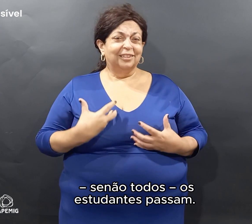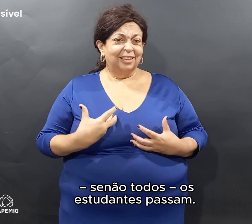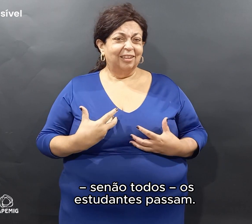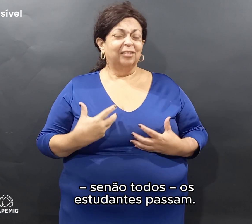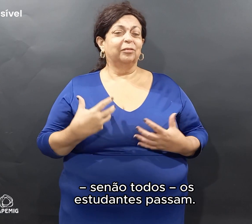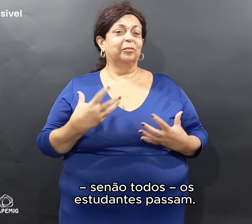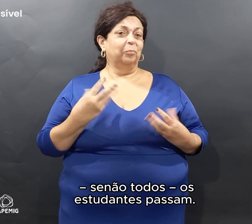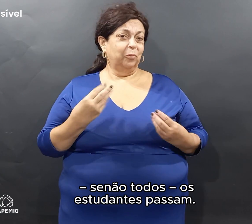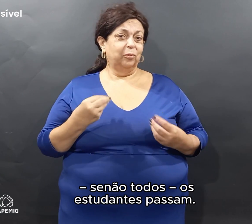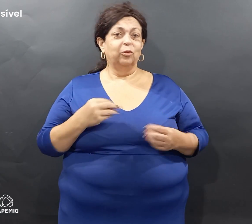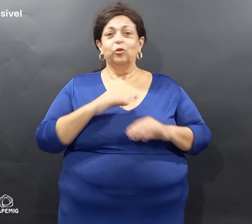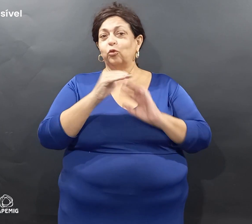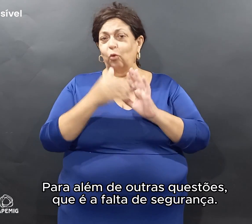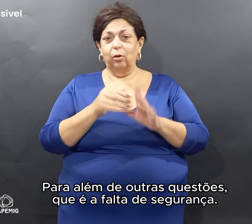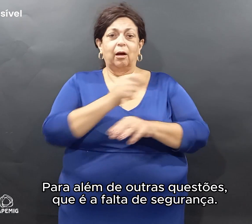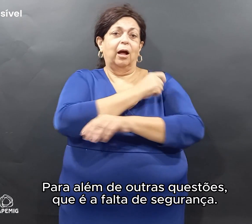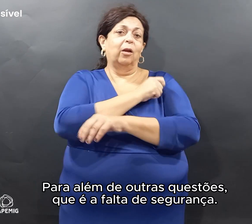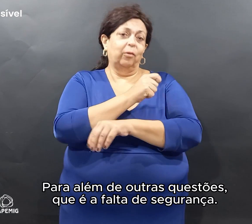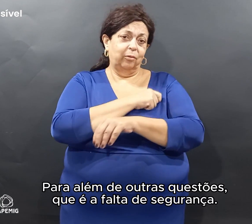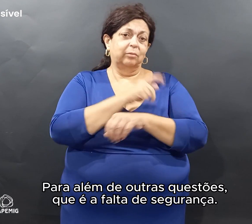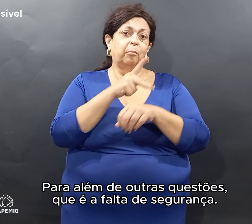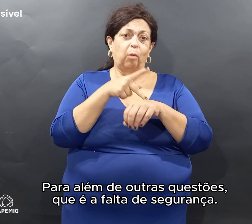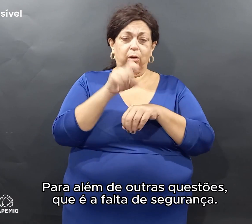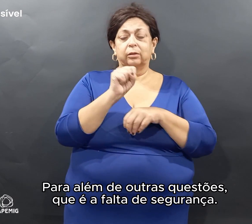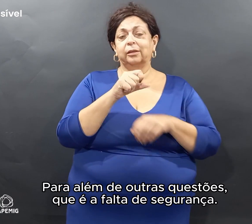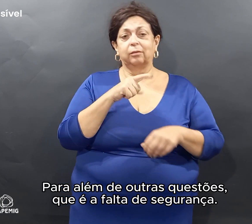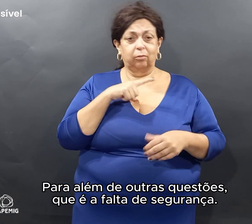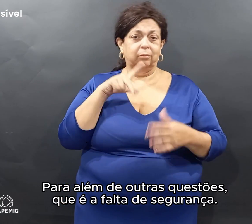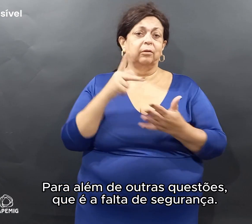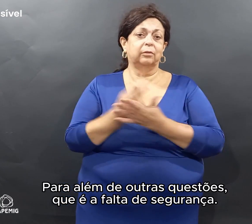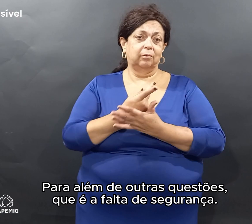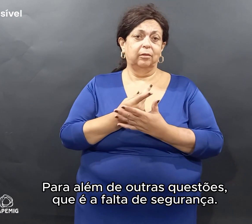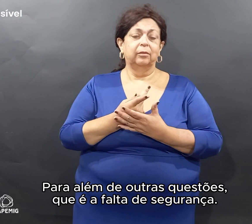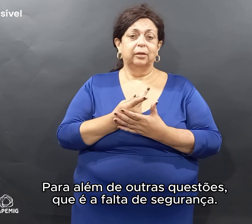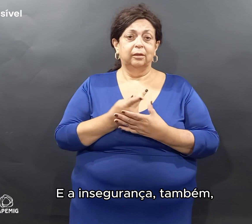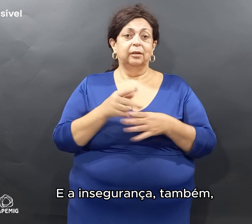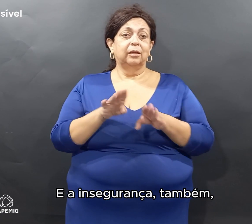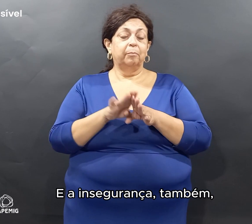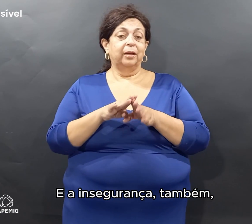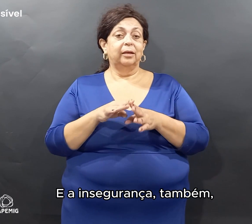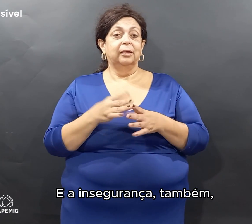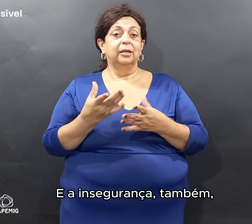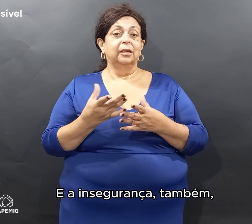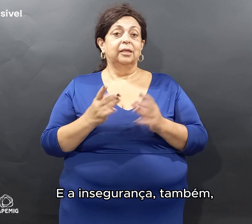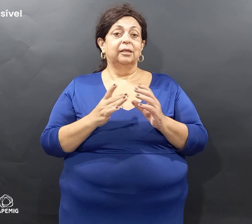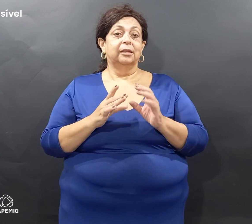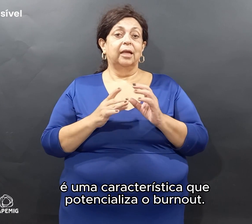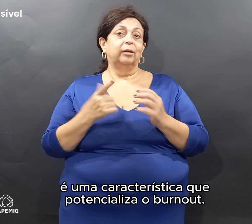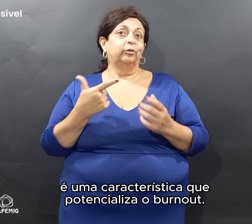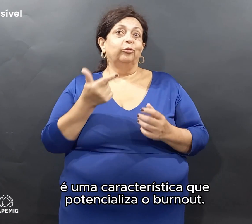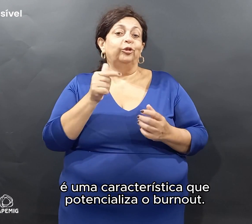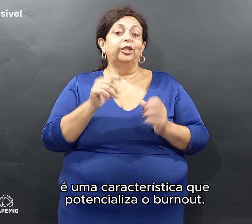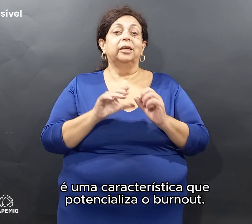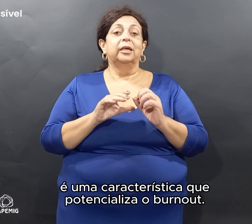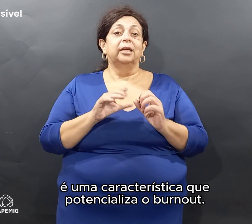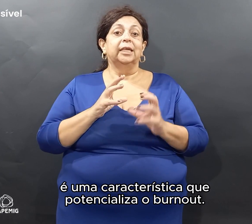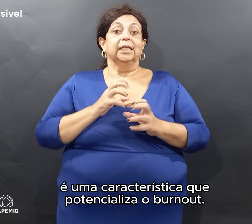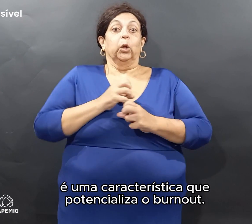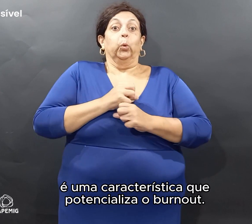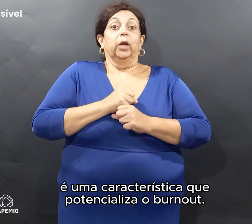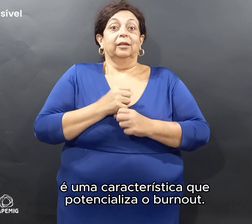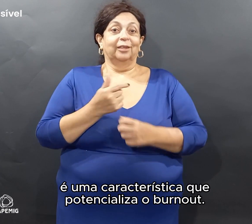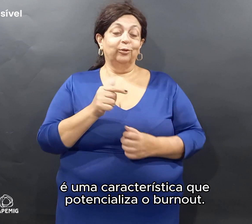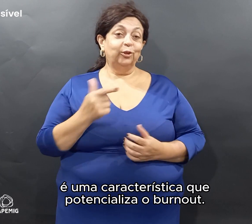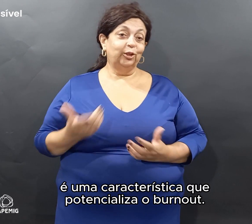não todos, os estudantes passam. Para além de outras questões, que é a falta de segurança. E a insegurança também é uma característica